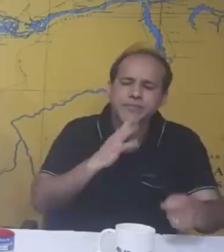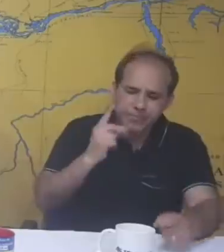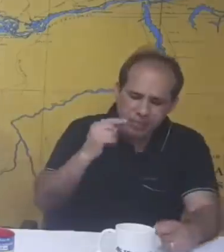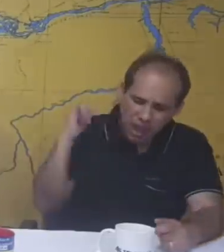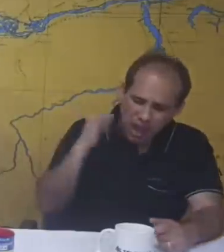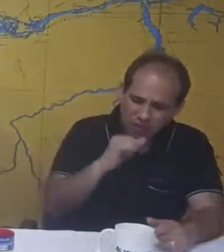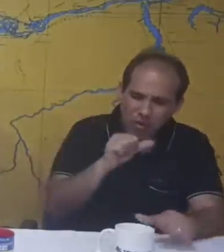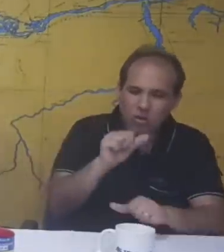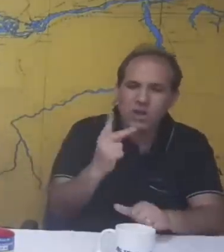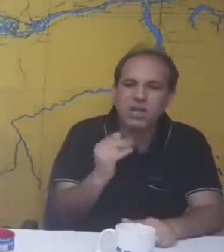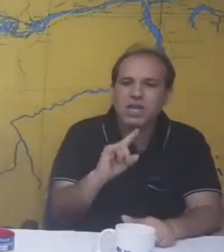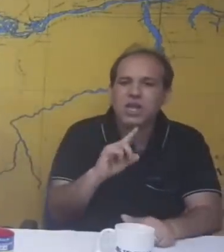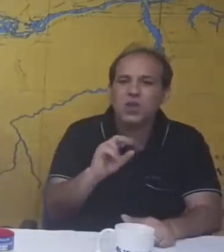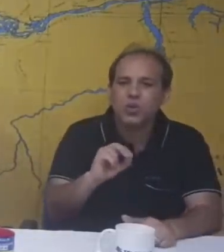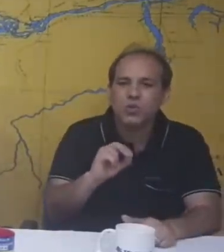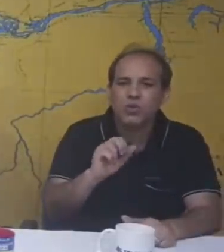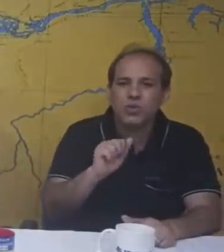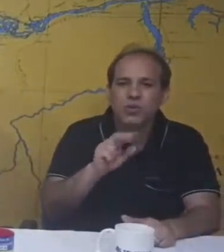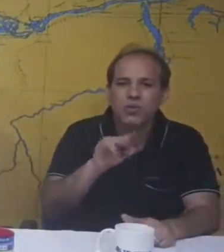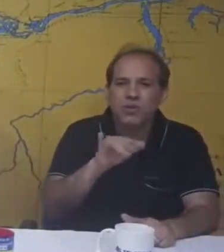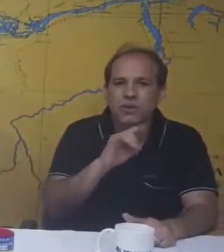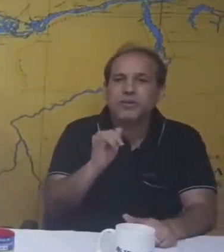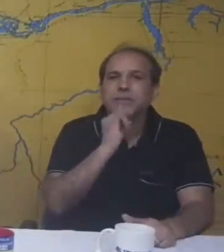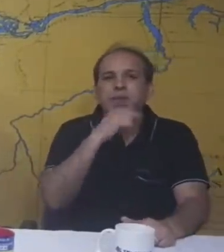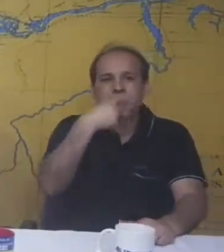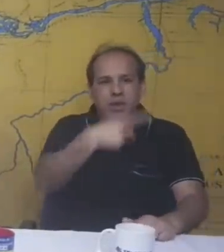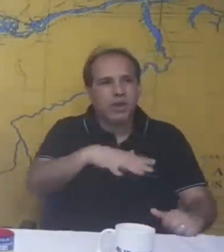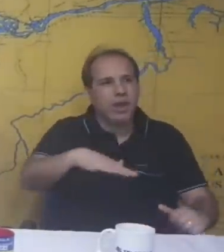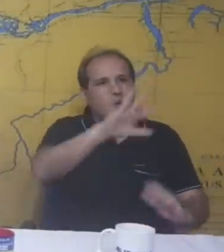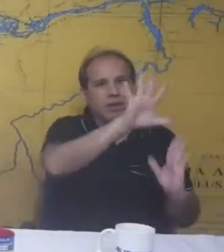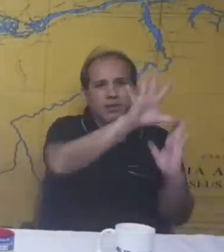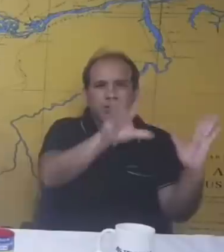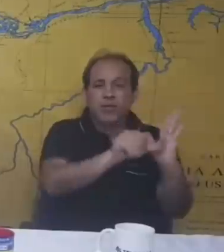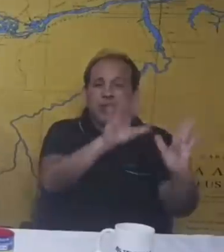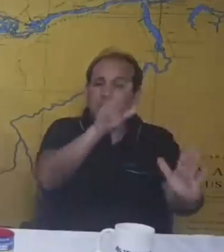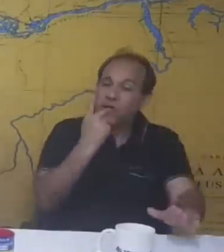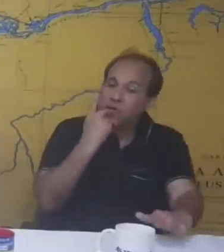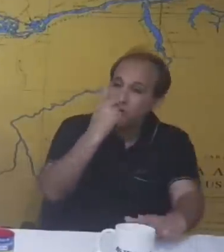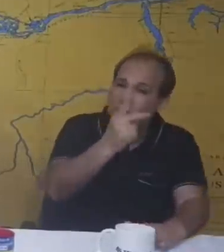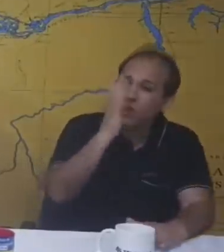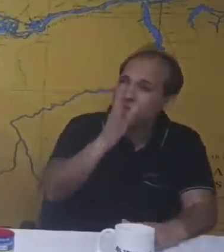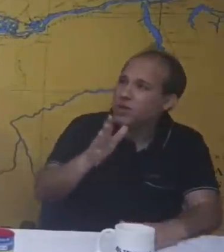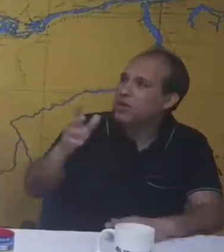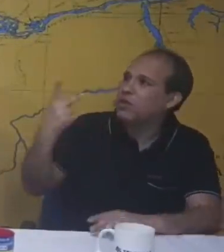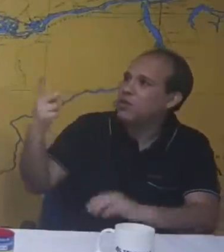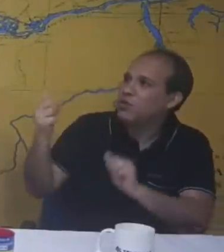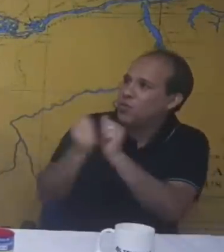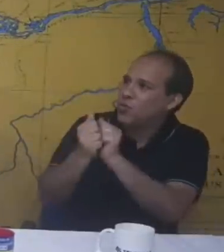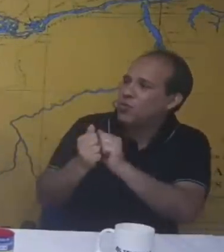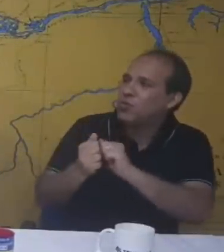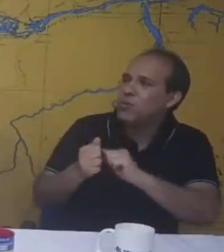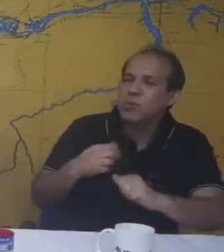É o hidroavião. O hidroavião. Imagine, né, para a Amazônia. Eu falei já que paguei missão já para o CID, né, ajudando de